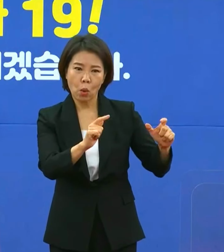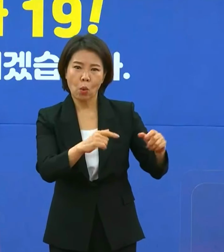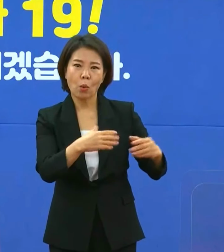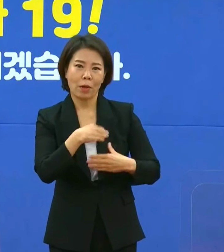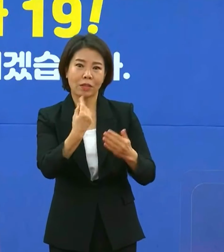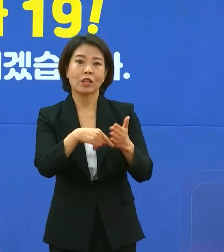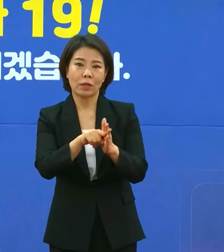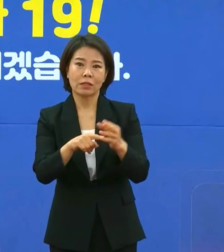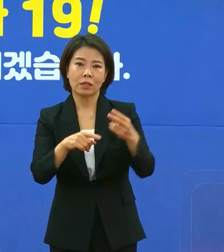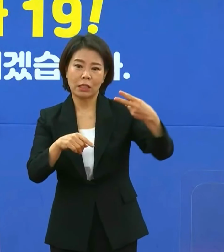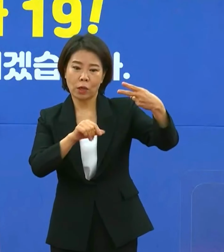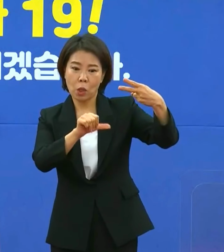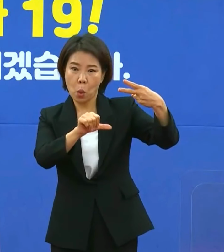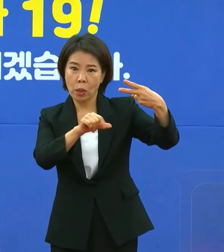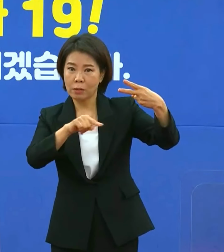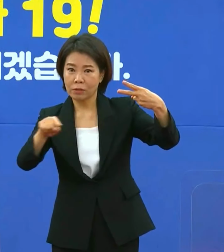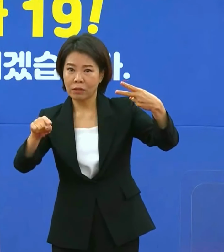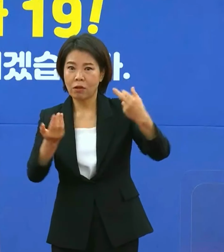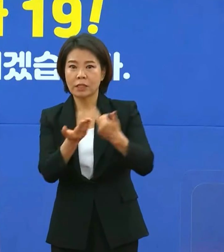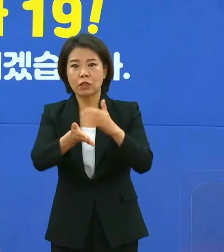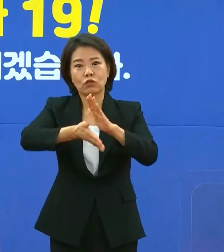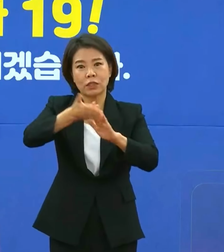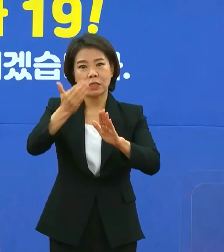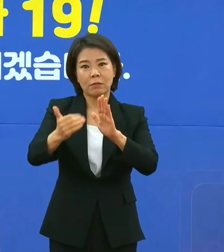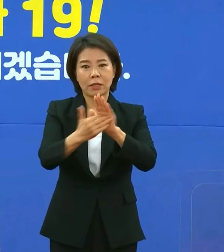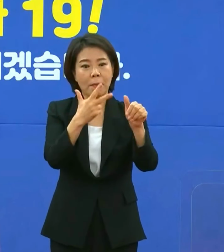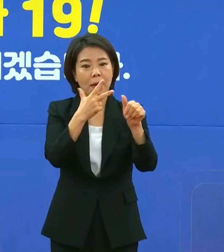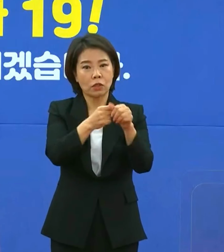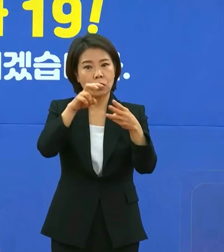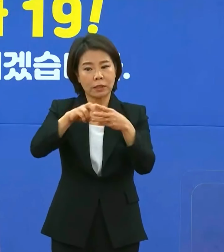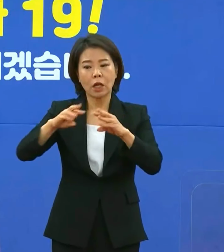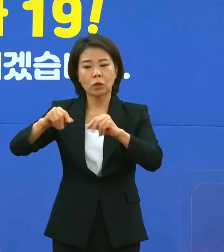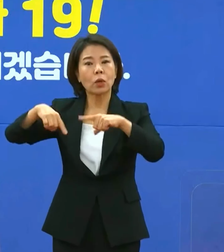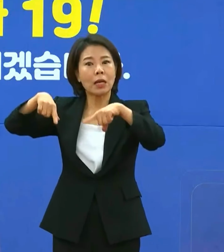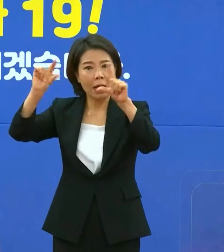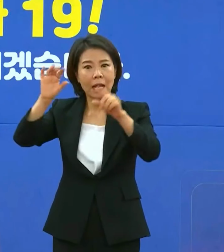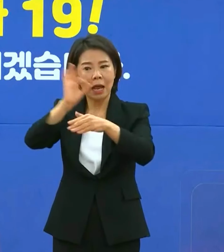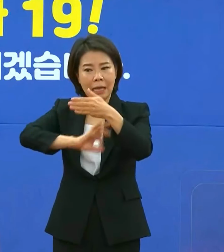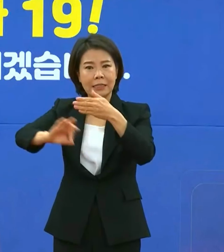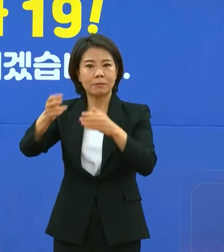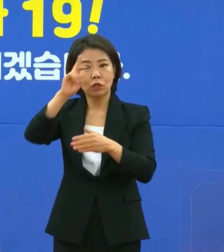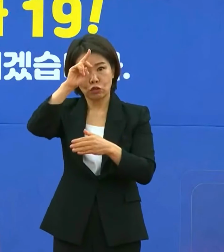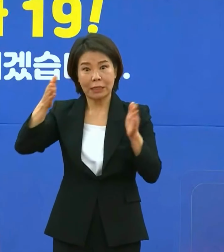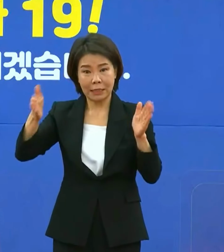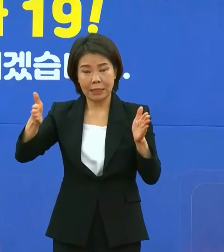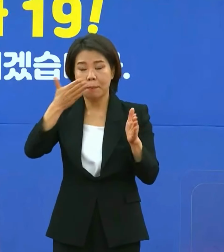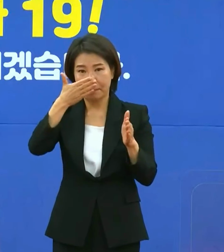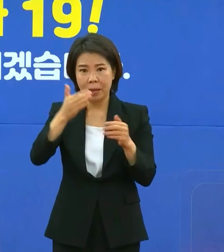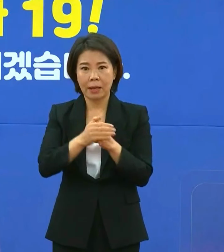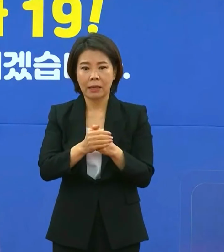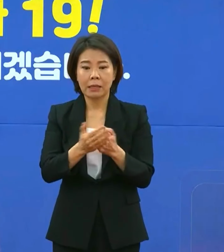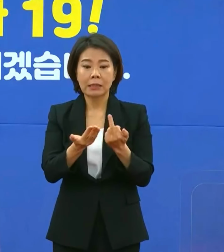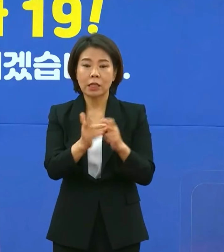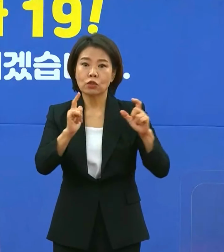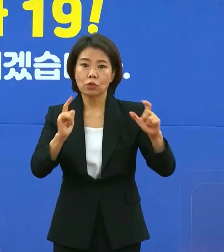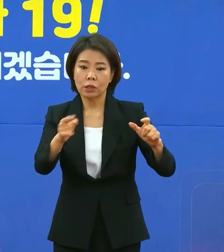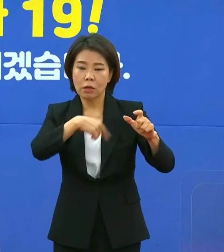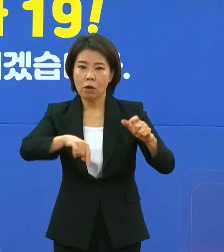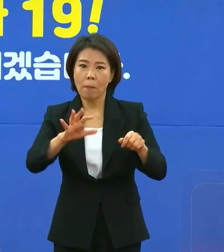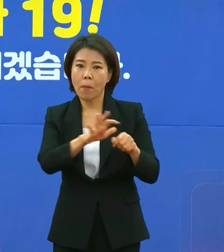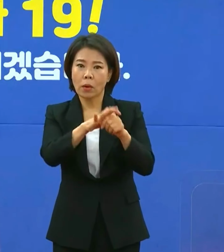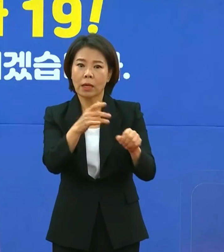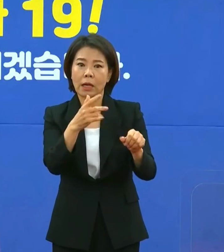오는 2월 5일부터 제주시 예방접종 센타를 토요일 오전까지 확대 운영 합니다 현재 제주 제어 코로나 일고